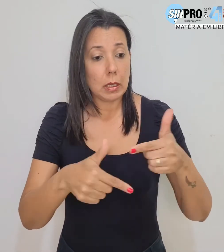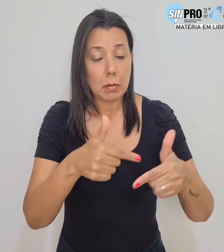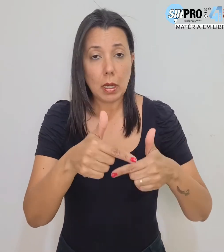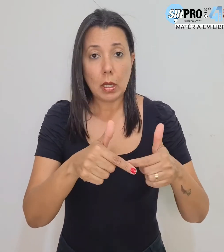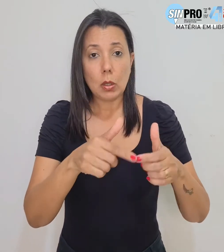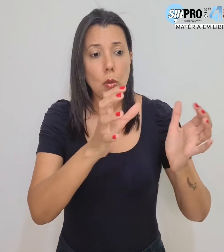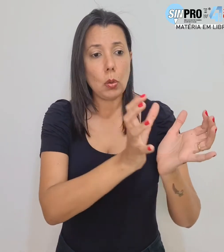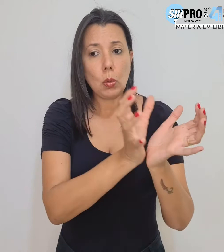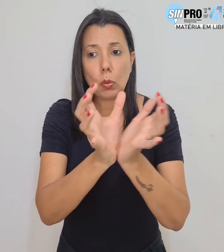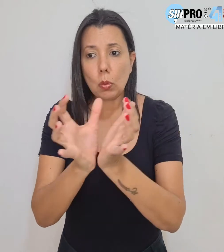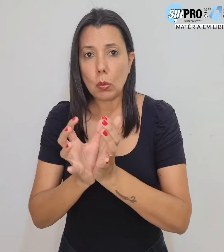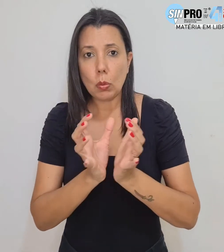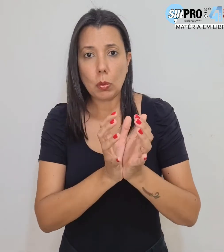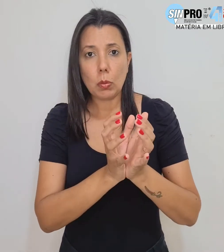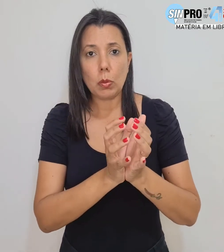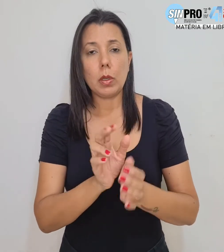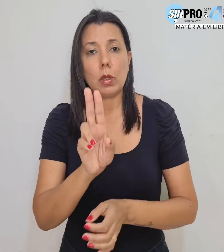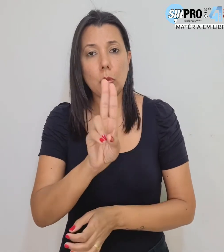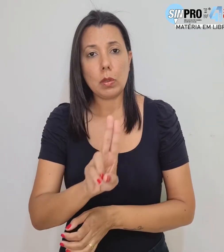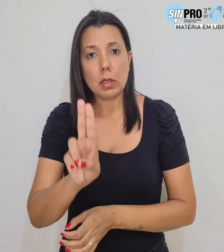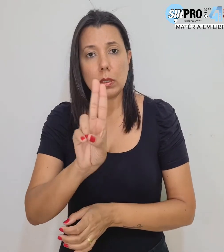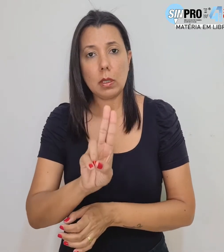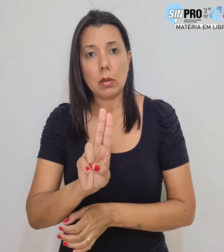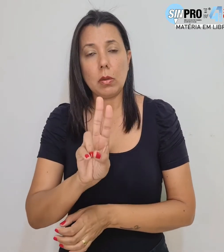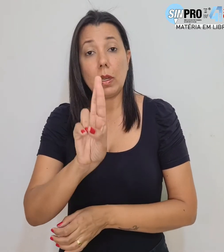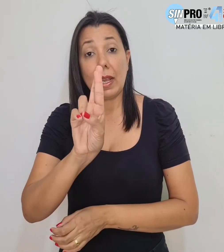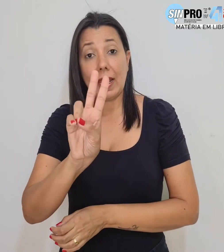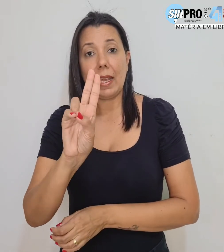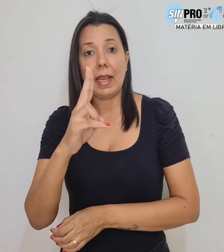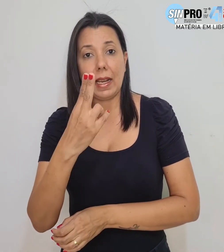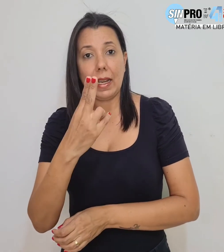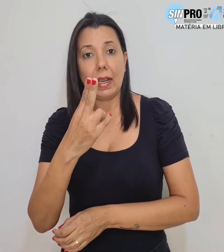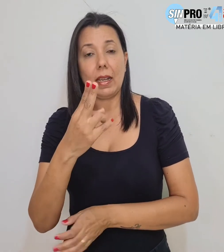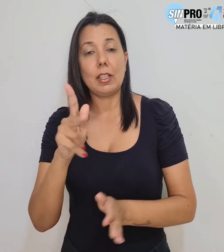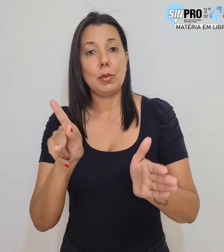e a utilização de recursos humanos de particulares,